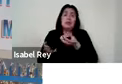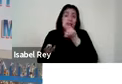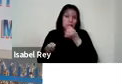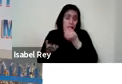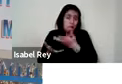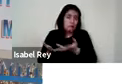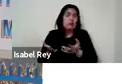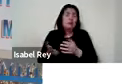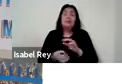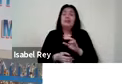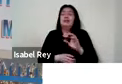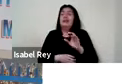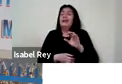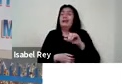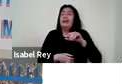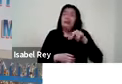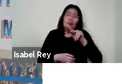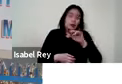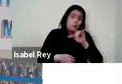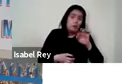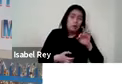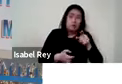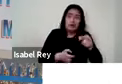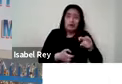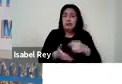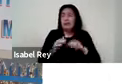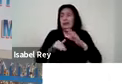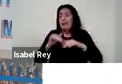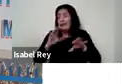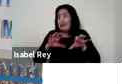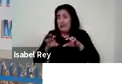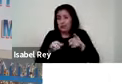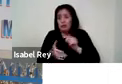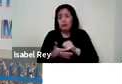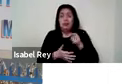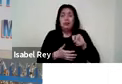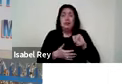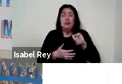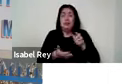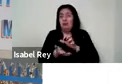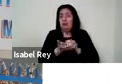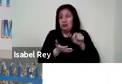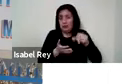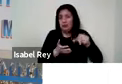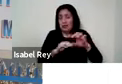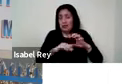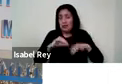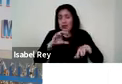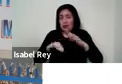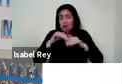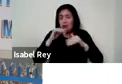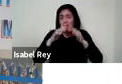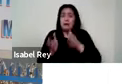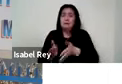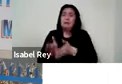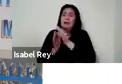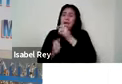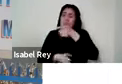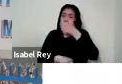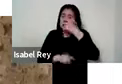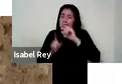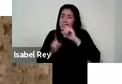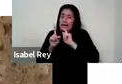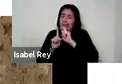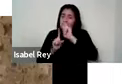de Caliwarma, Esteban ha sido construido justamente en estos meses, y nos ayuda al menos a medir la